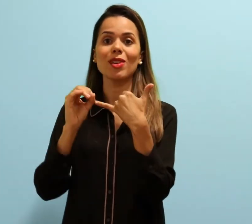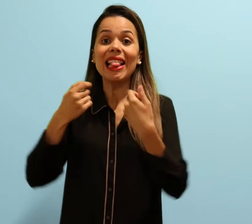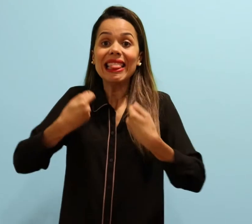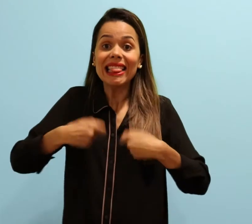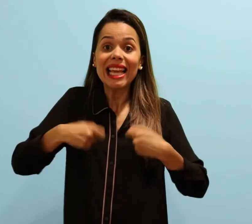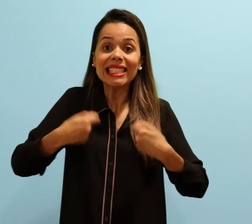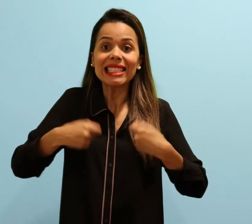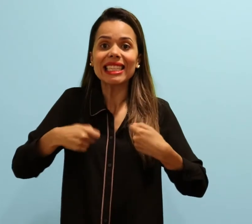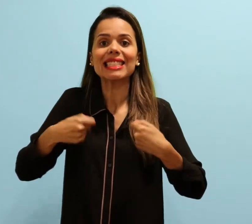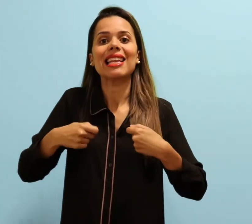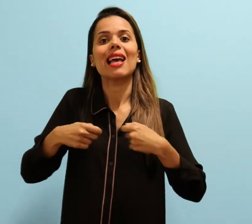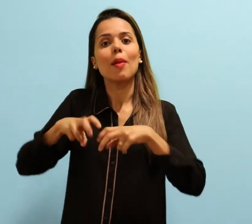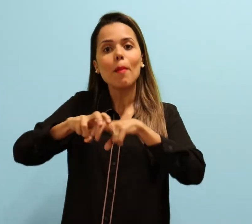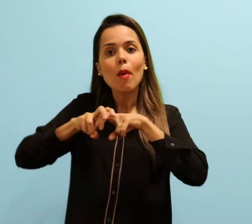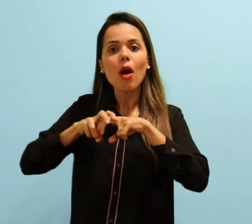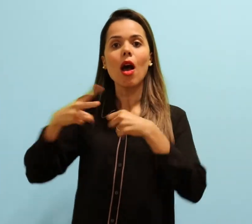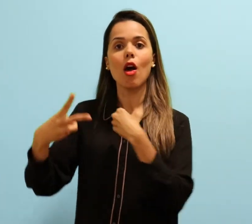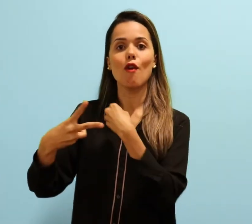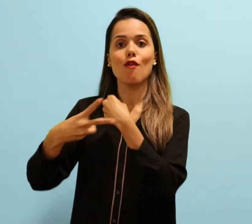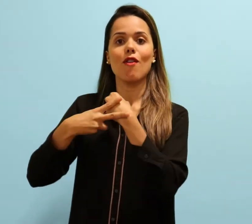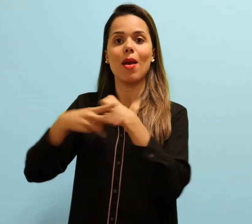se comportam dentro de sentenças em que